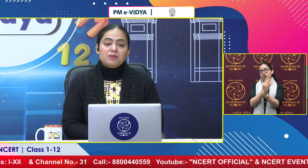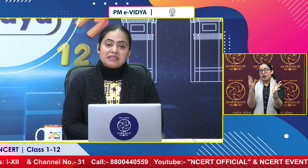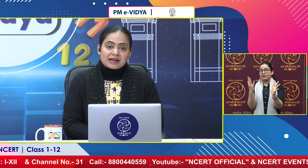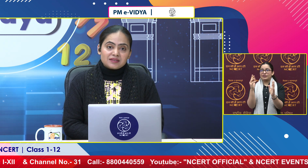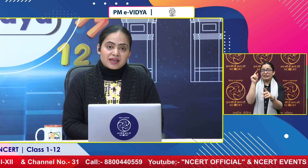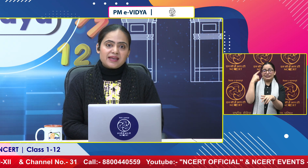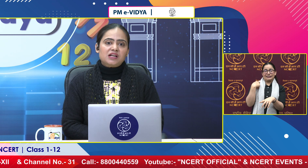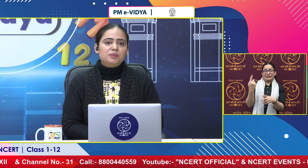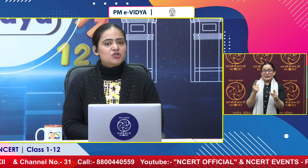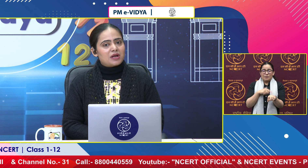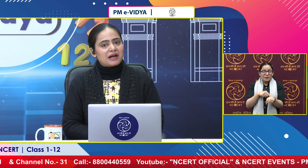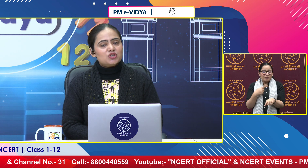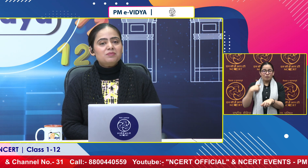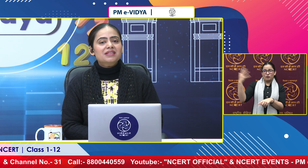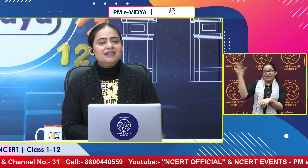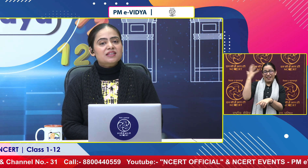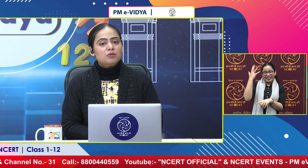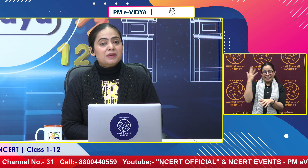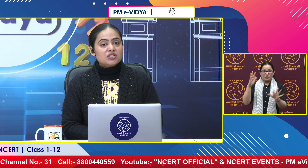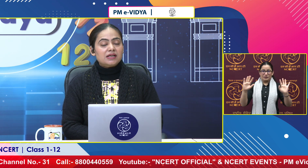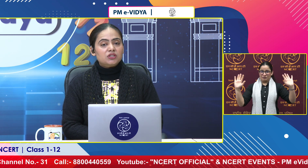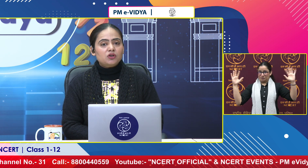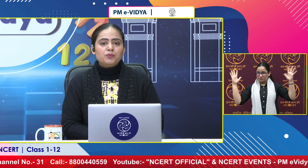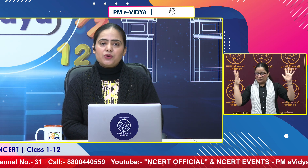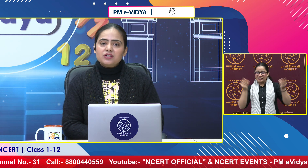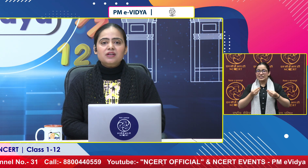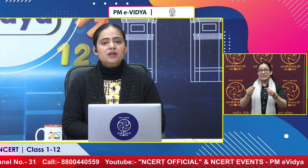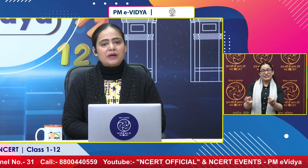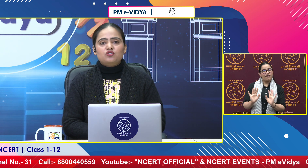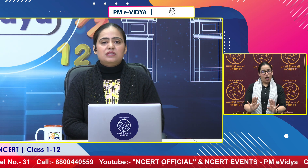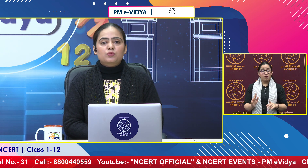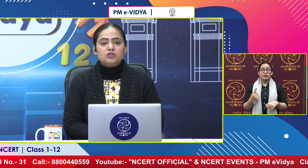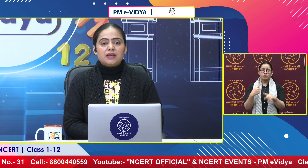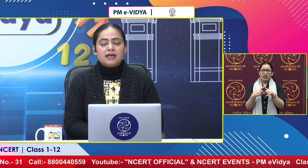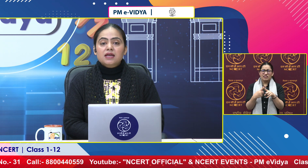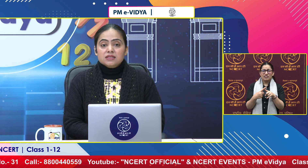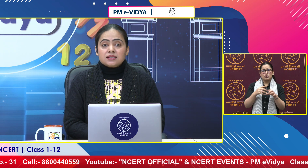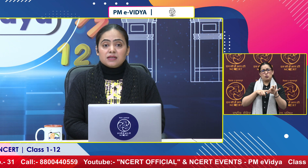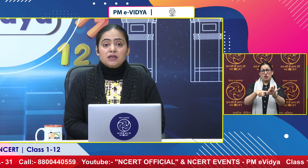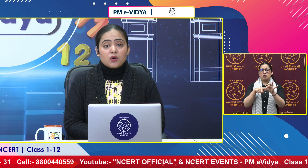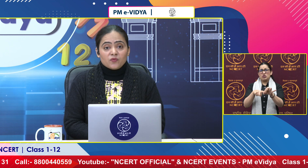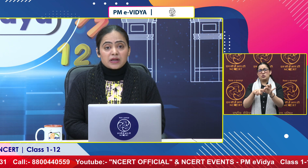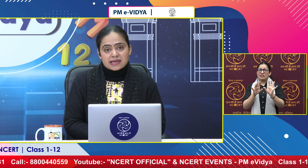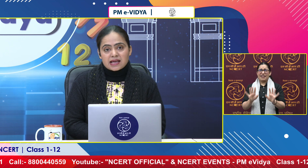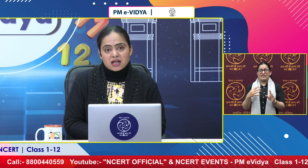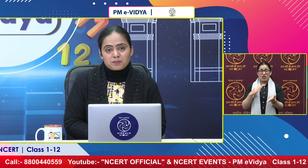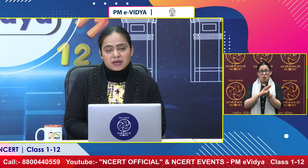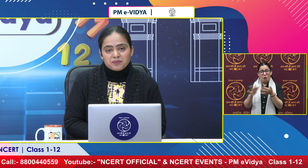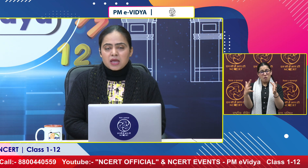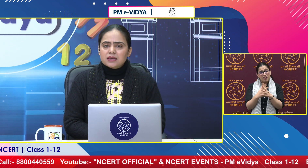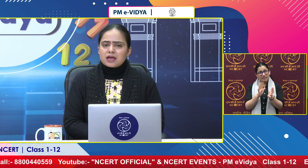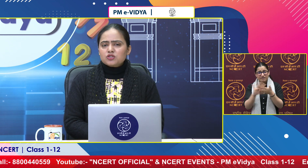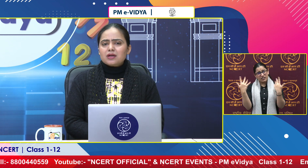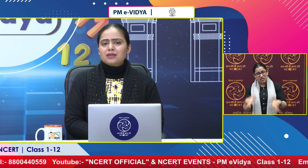कभी कभी हमें डांटते हैं, कभी शाबाशी भी देते हैं जब हम अच्छा करते हैं, और बहुत सारे क्वेश्चंस पूछते हैं, जैसे कि होमवर्क किया